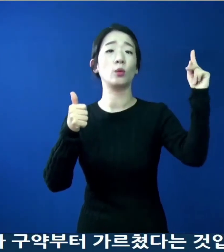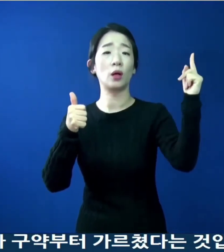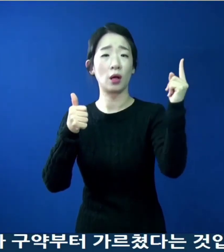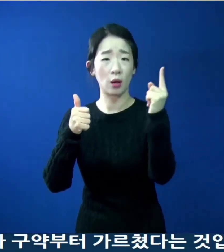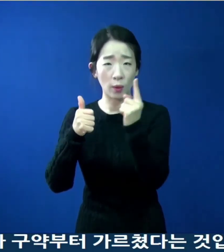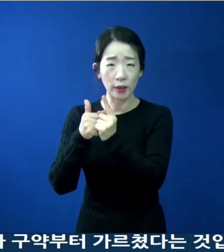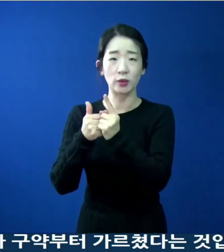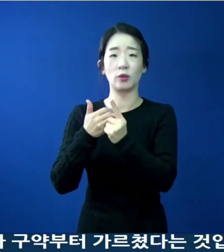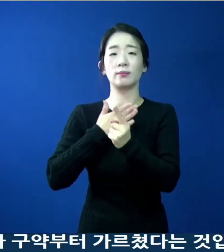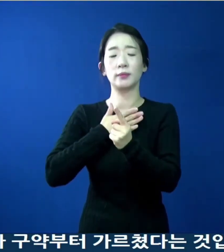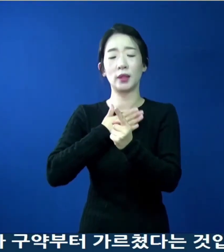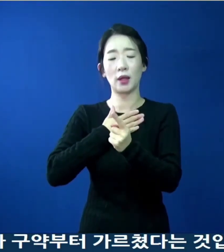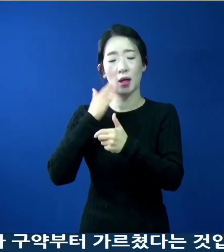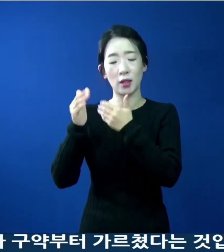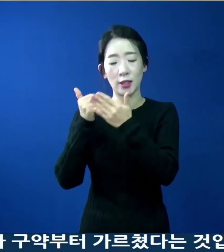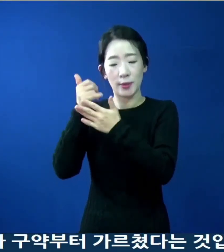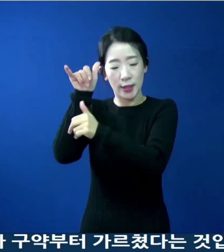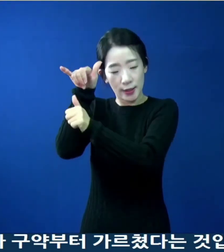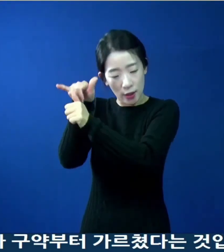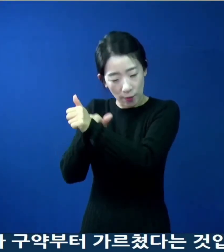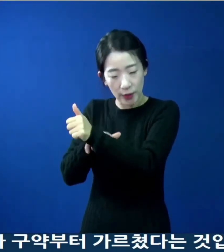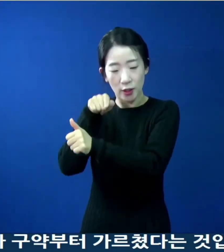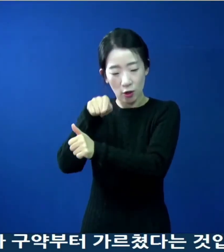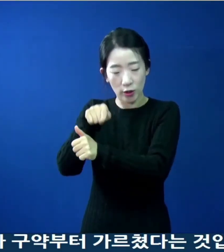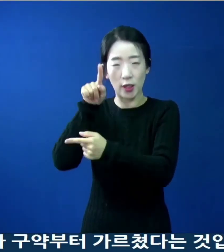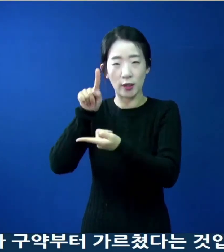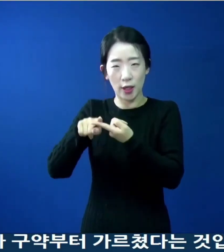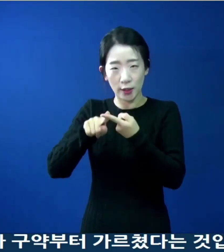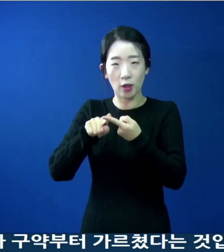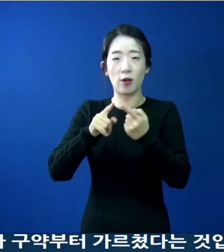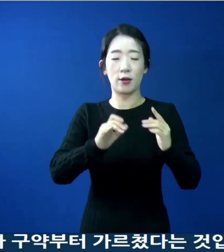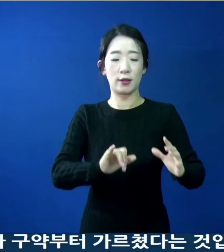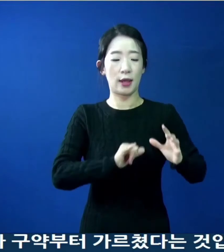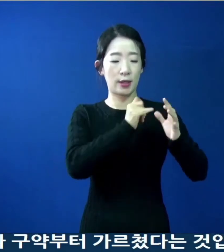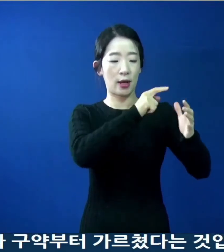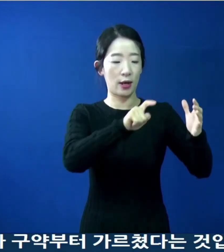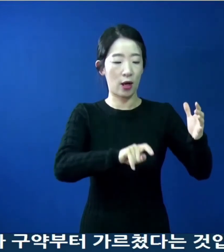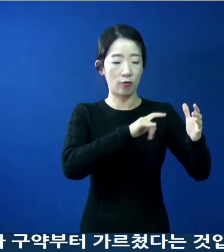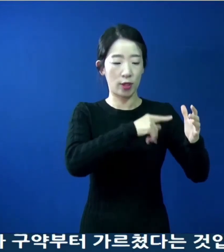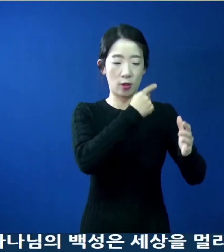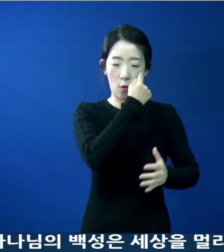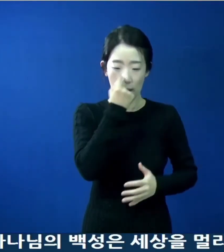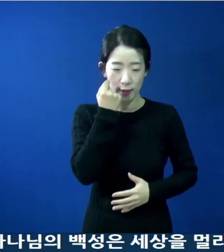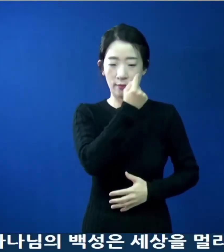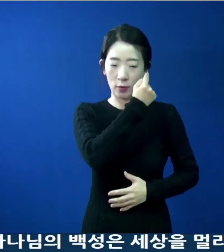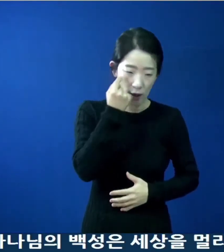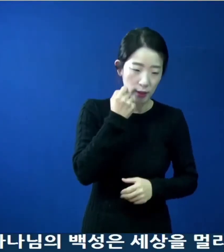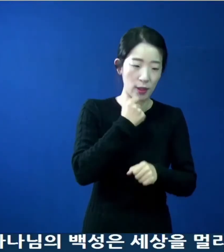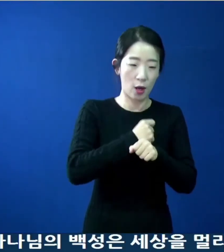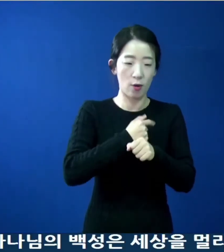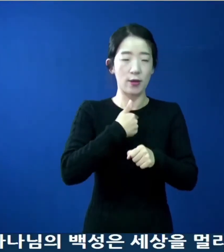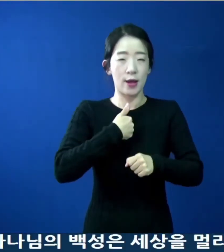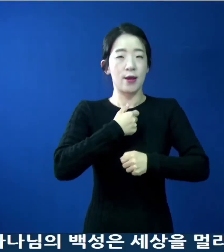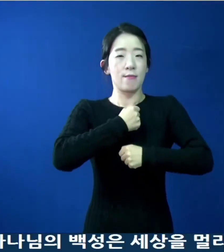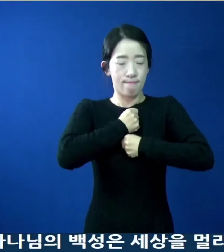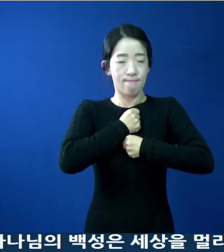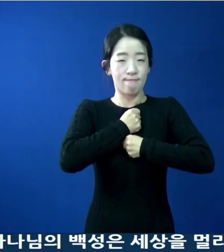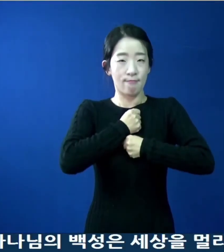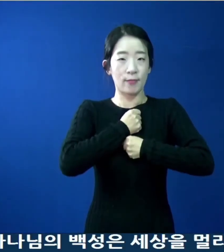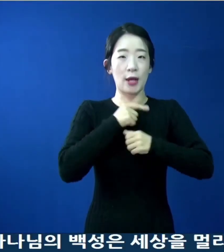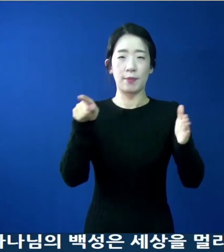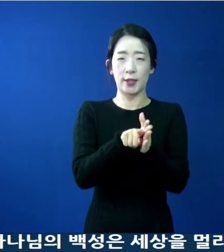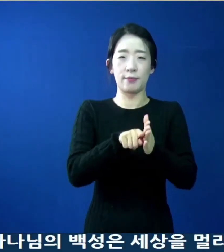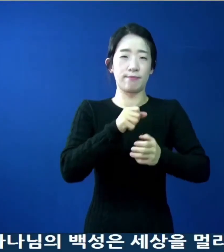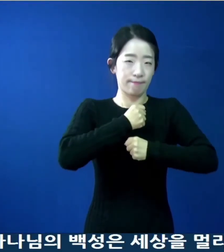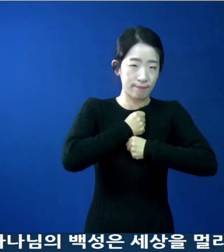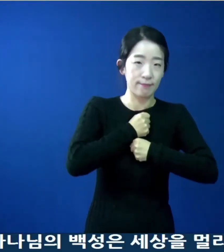하나님을 섬기는 사람이 되어야 되는 것을 정기적으로 확인하고 그 자리를 지키고 있어야 되는 것이죠. 그래서 그